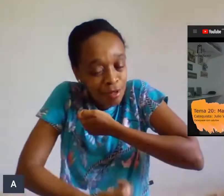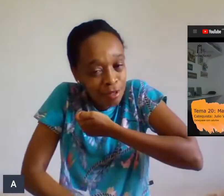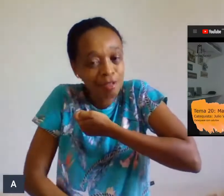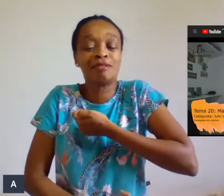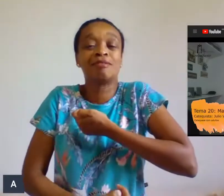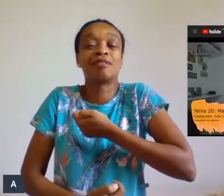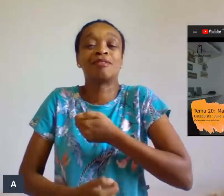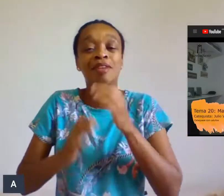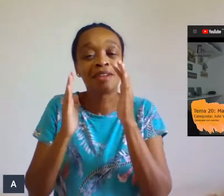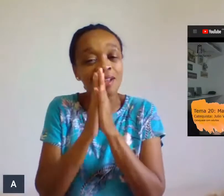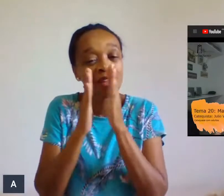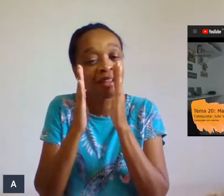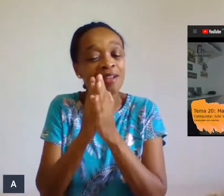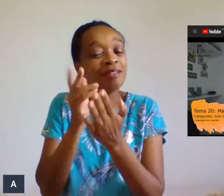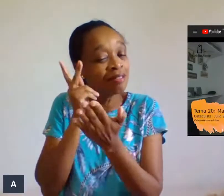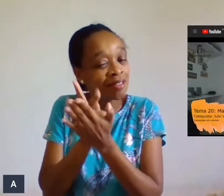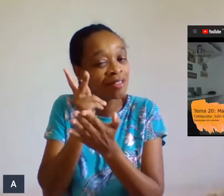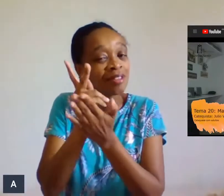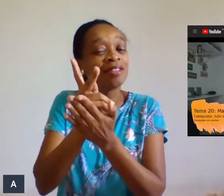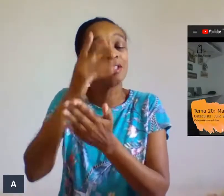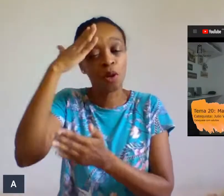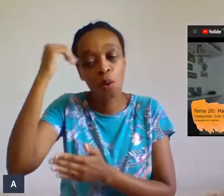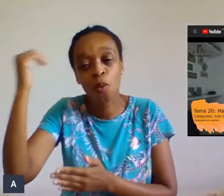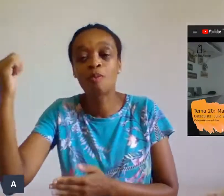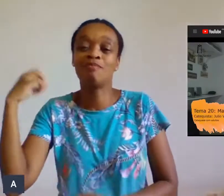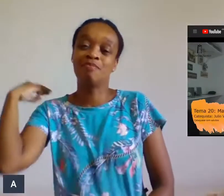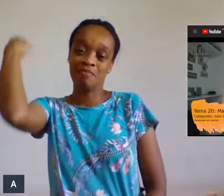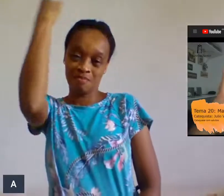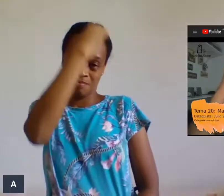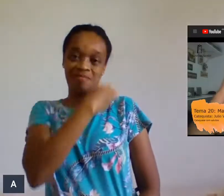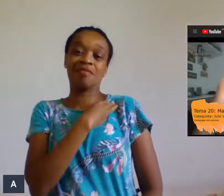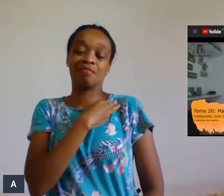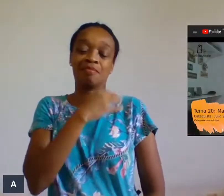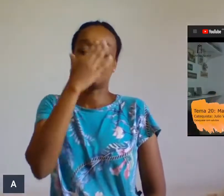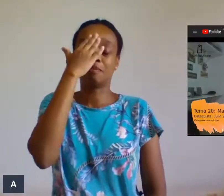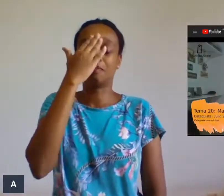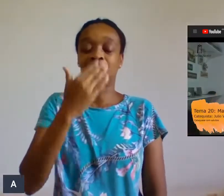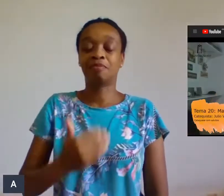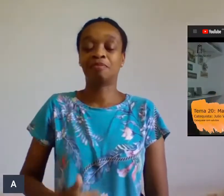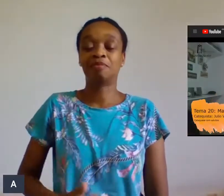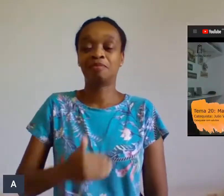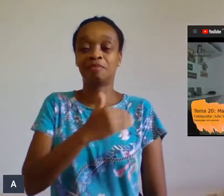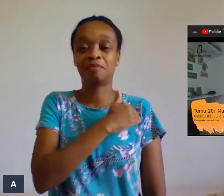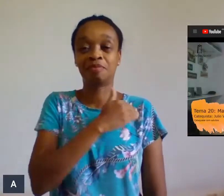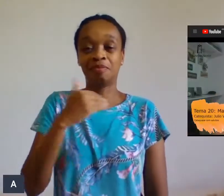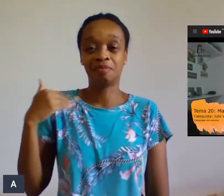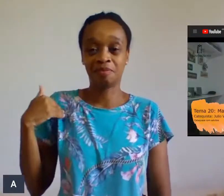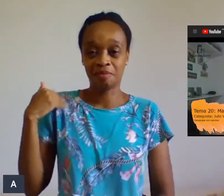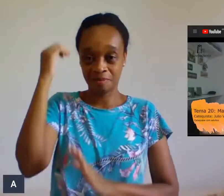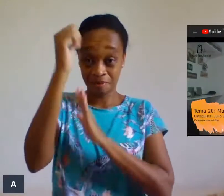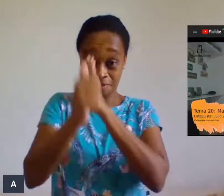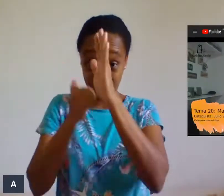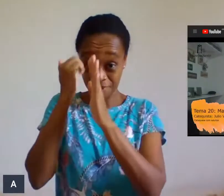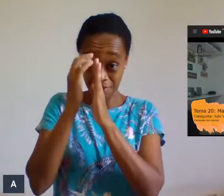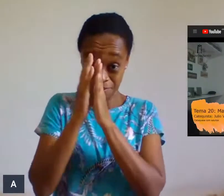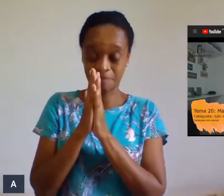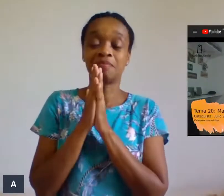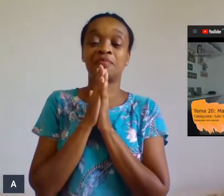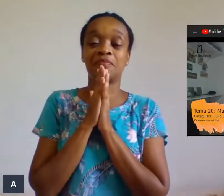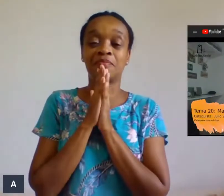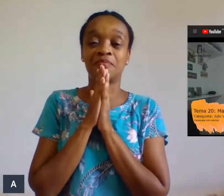seus rosários em honra a Nossa Senhora. Em nome do Pai, do Filho e do Espírito Santo.